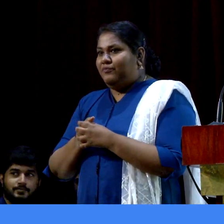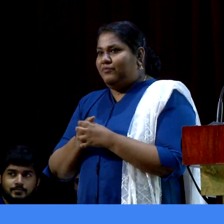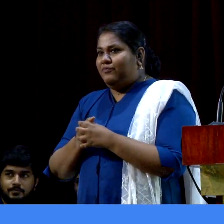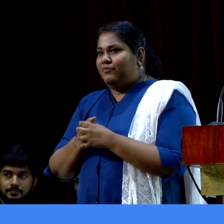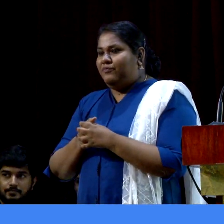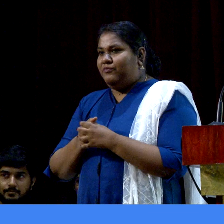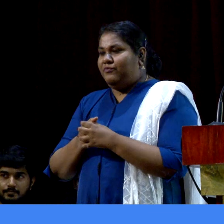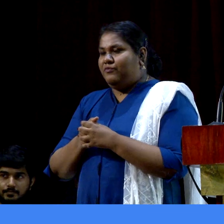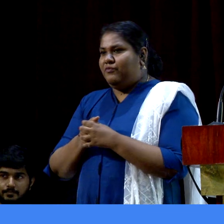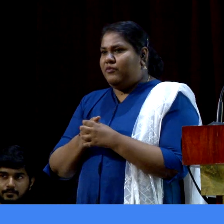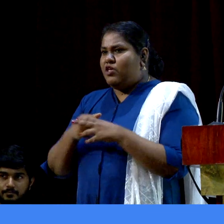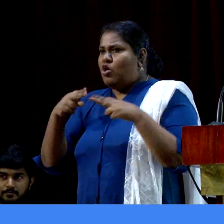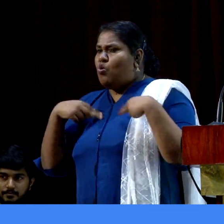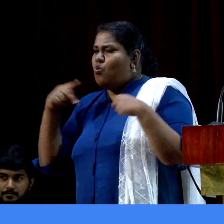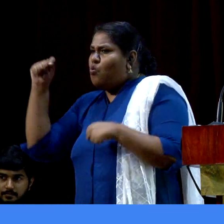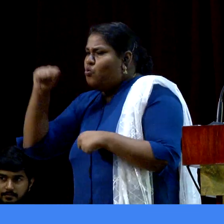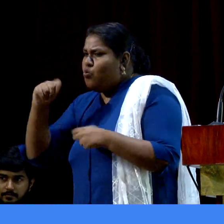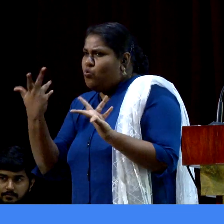நீதி கட்சி என்று சொல்லக்கூடிய